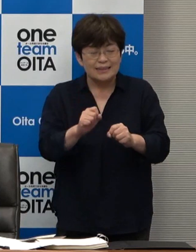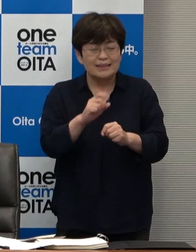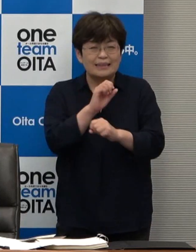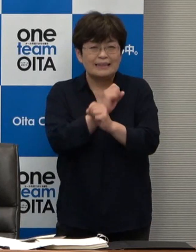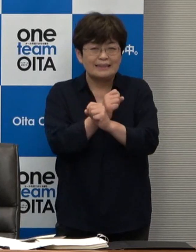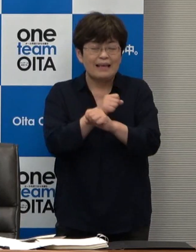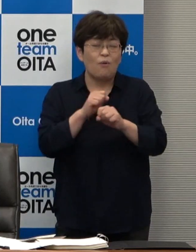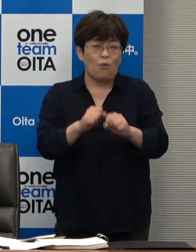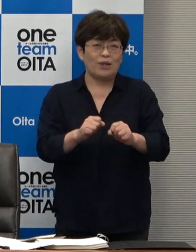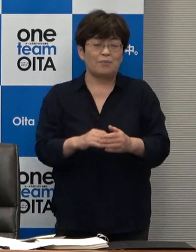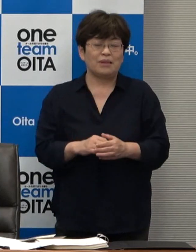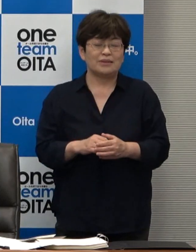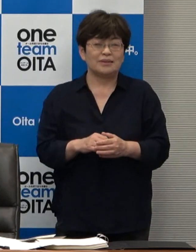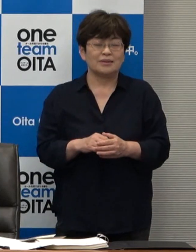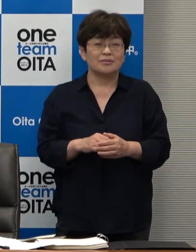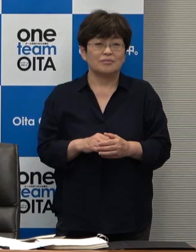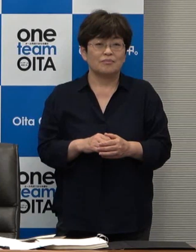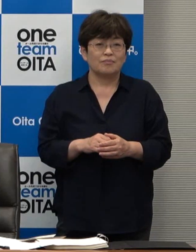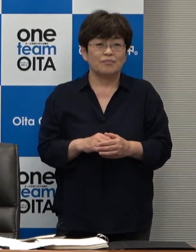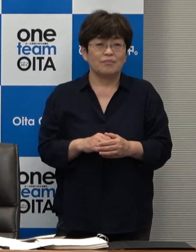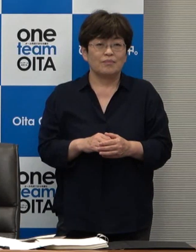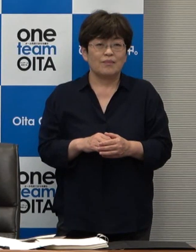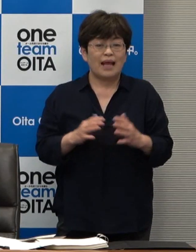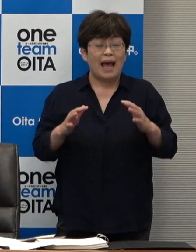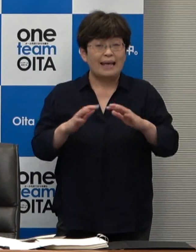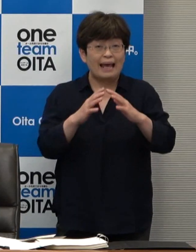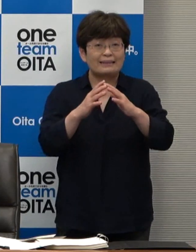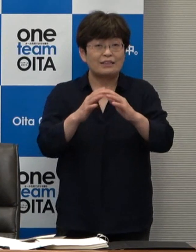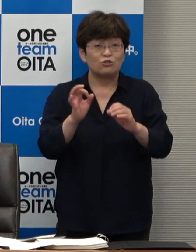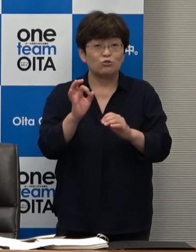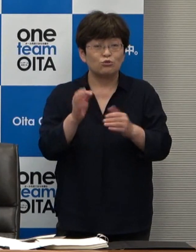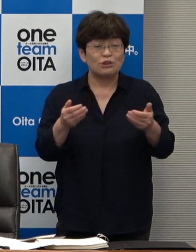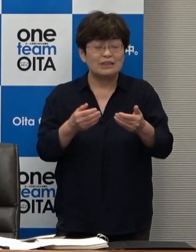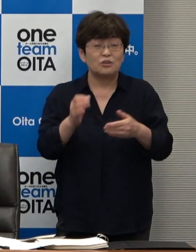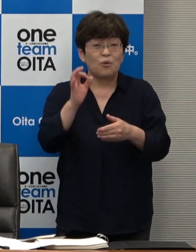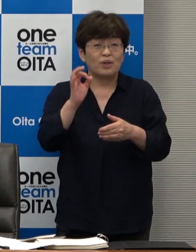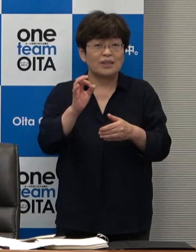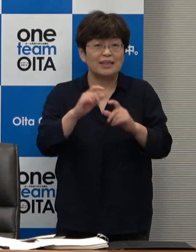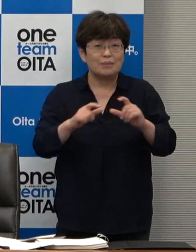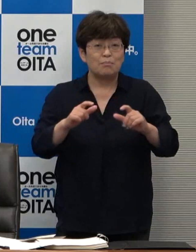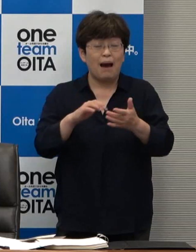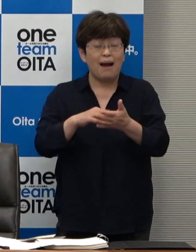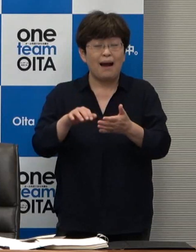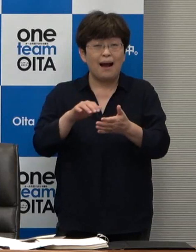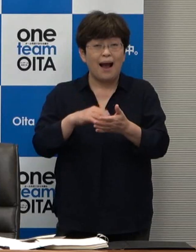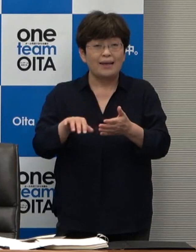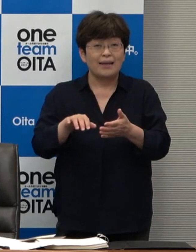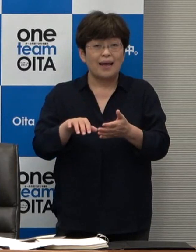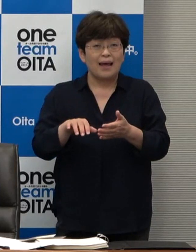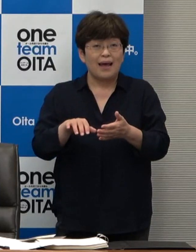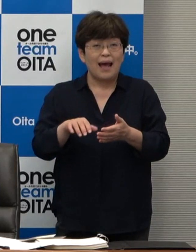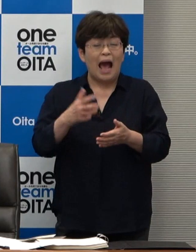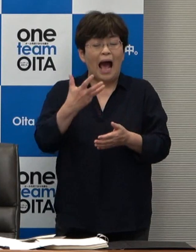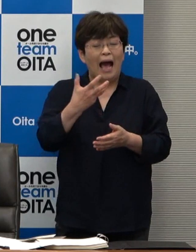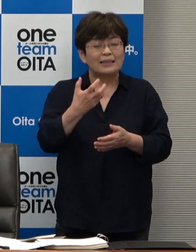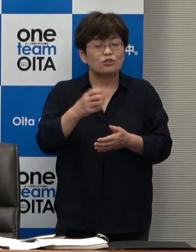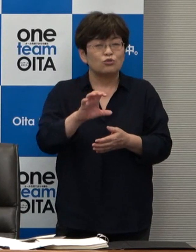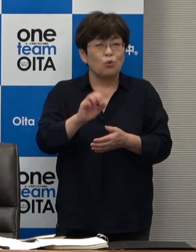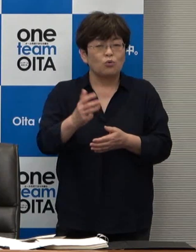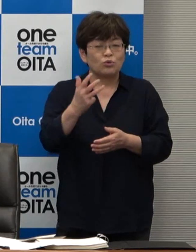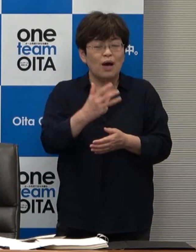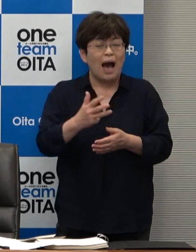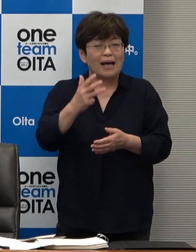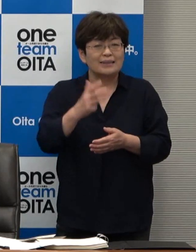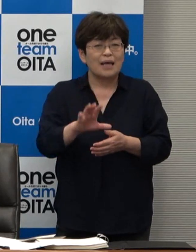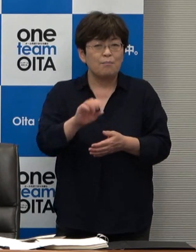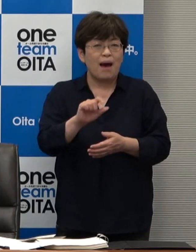このほか、その下、普通建設事業費には一般会計合計で約80億8000万円を計